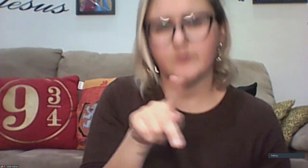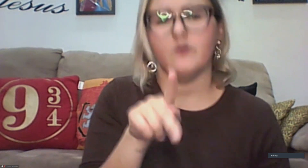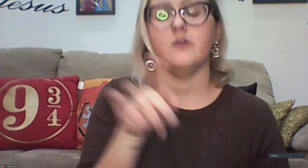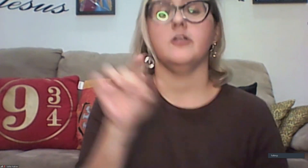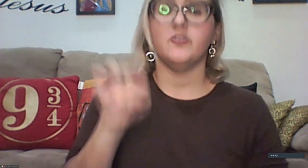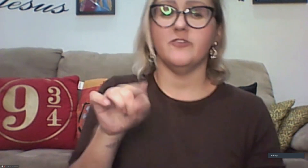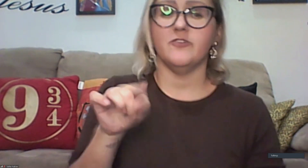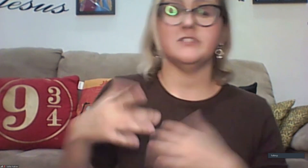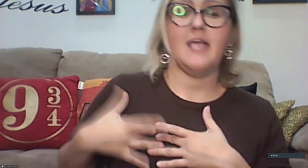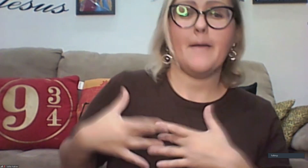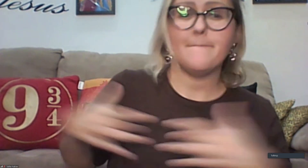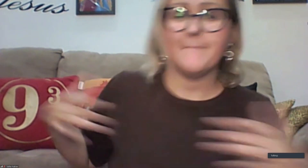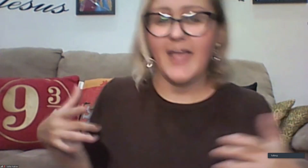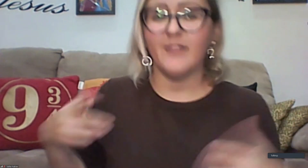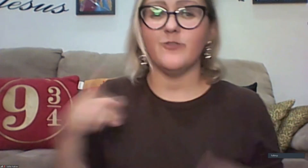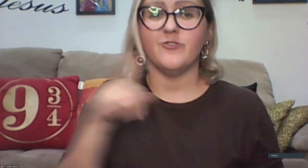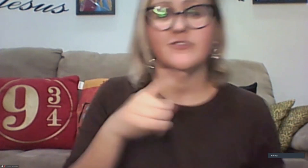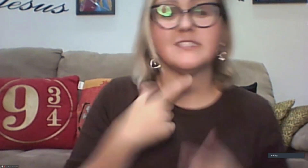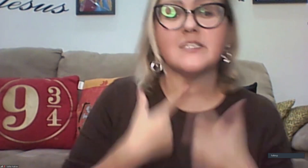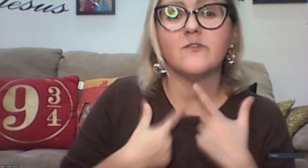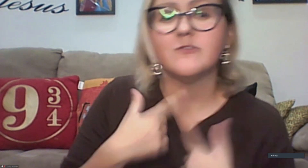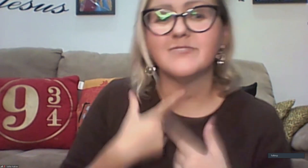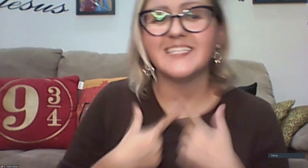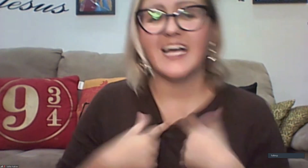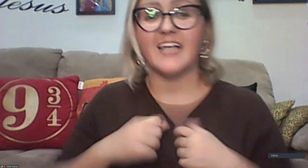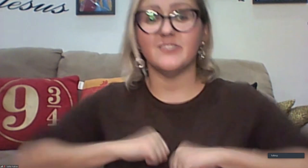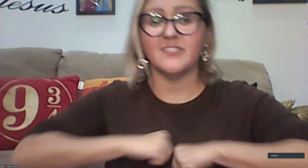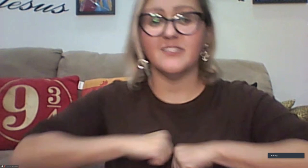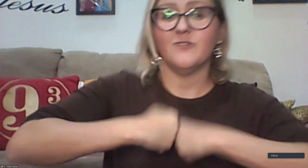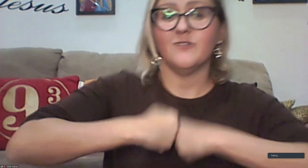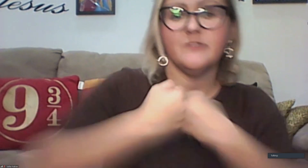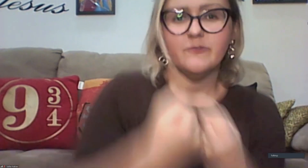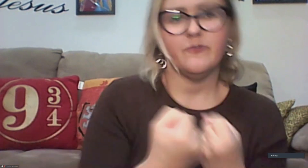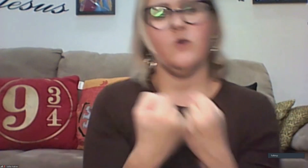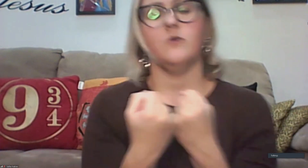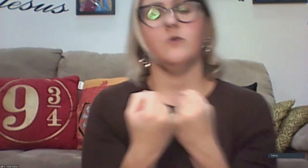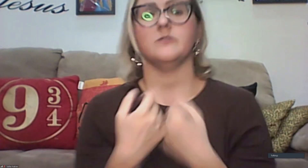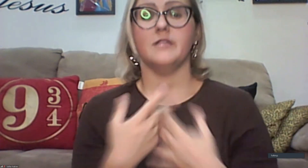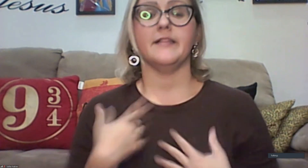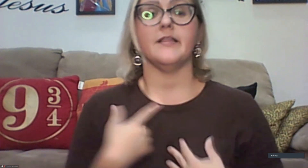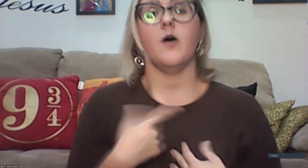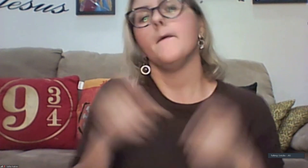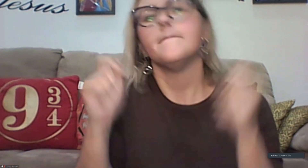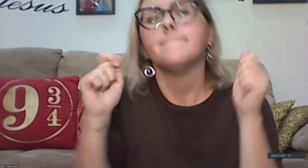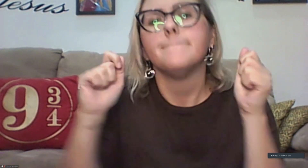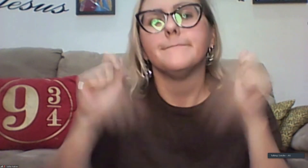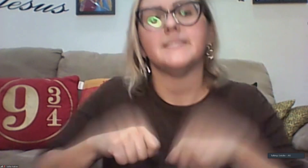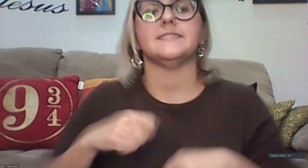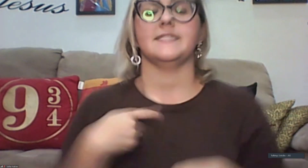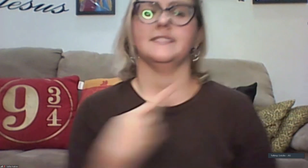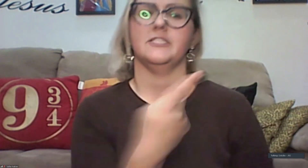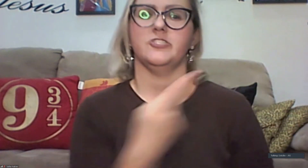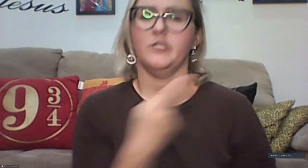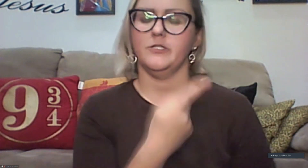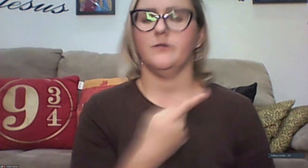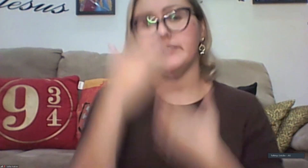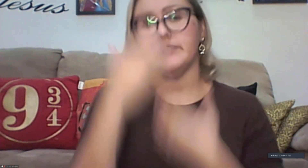professor, professora, abra o seu coração, tenha vontade, se esforce, porque você é capaz. E junto